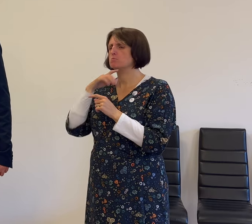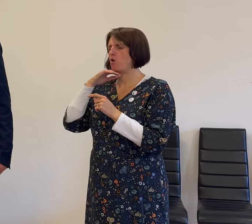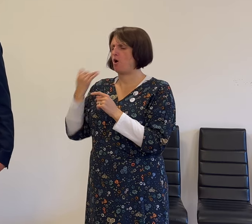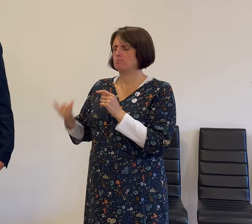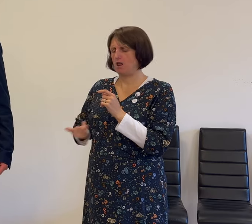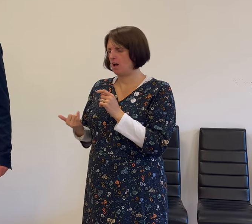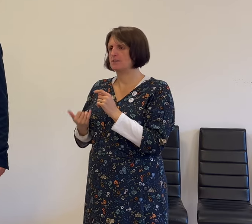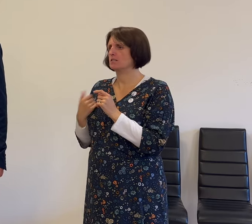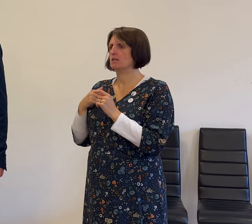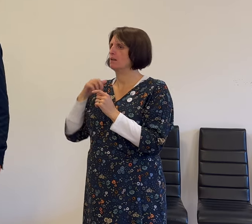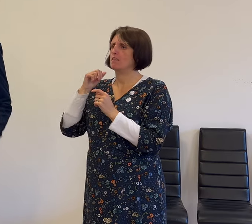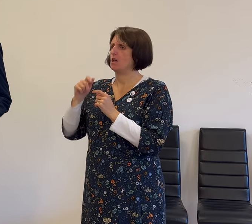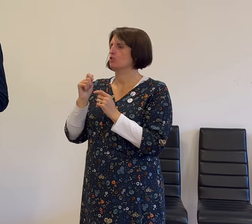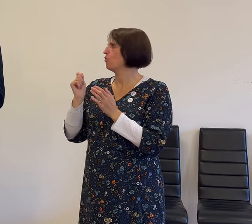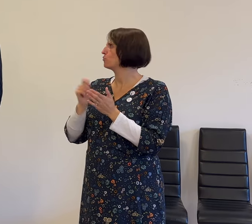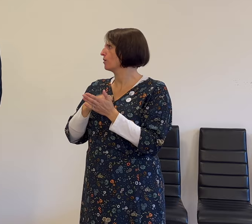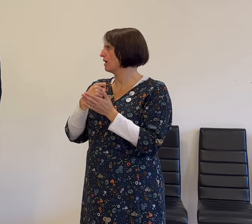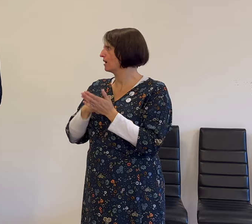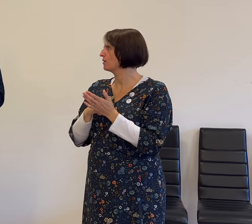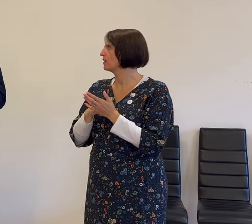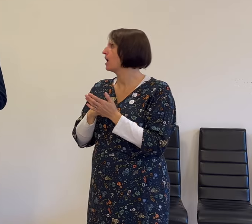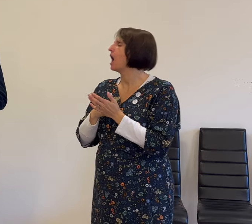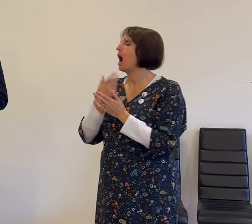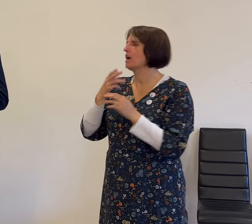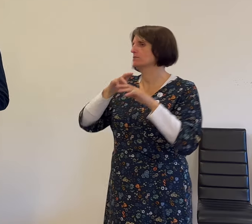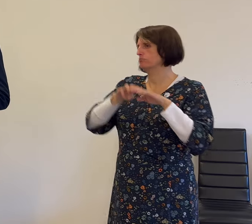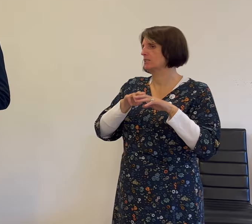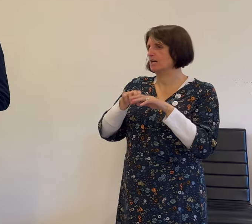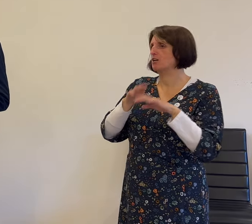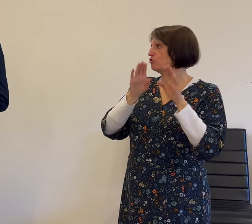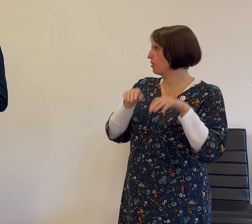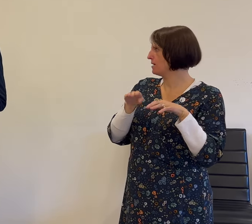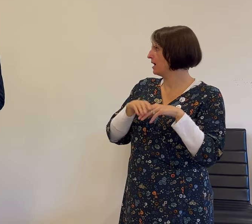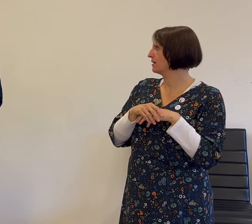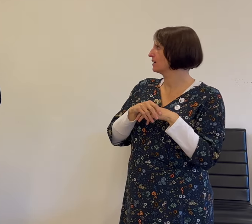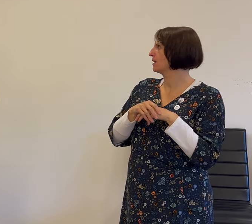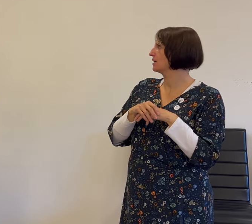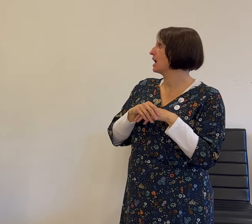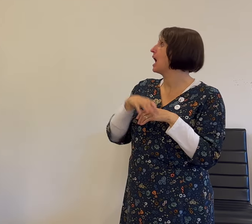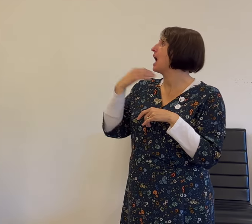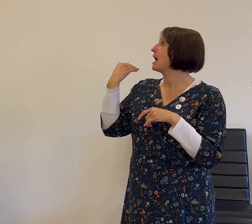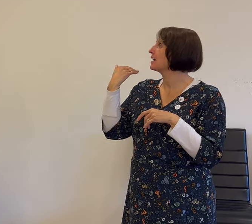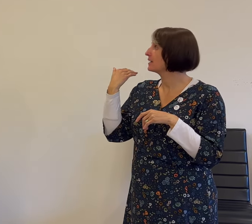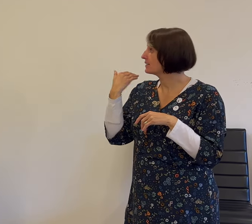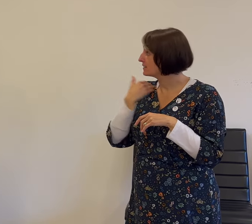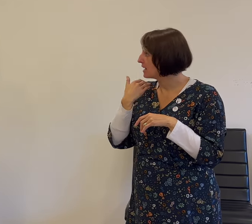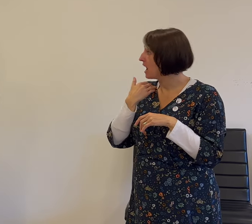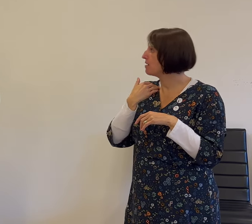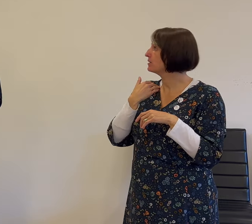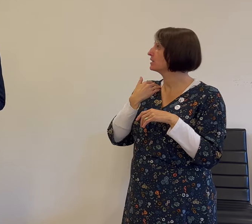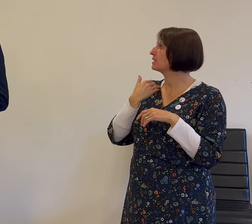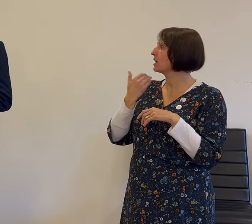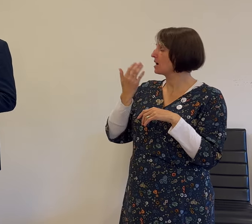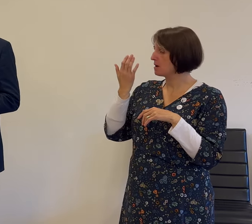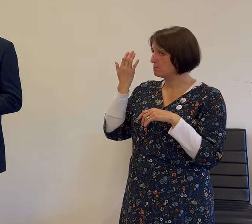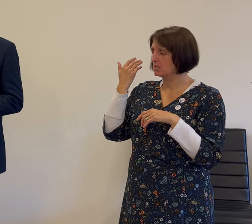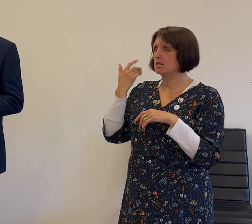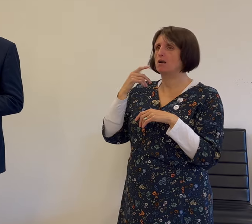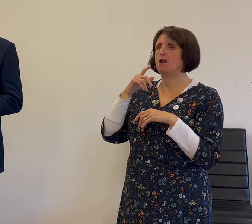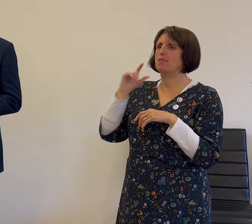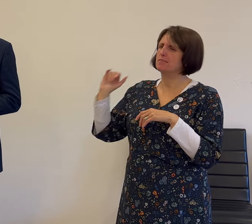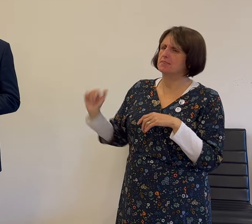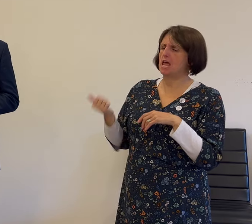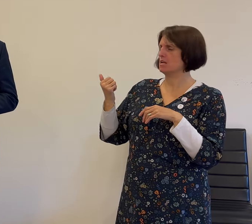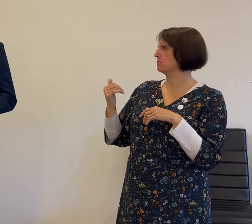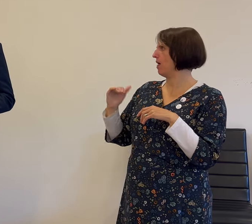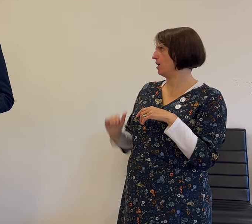To znamená, odešli 3, 5 jich zůstalo doma. A je napsáno, že David z nich byl ten nejmladší.